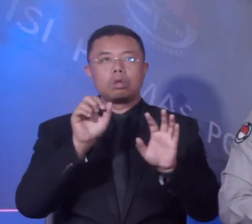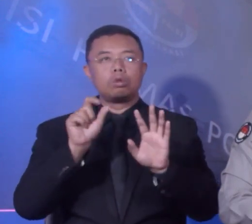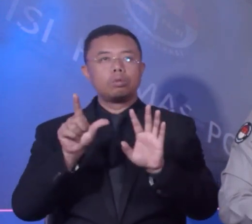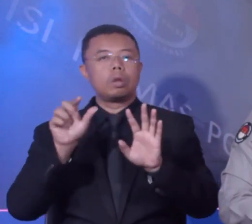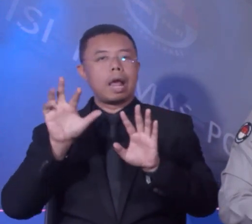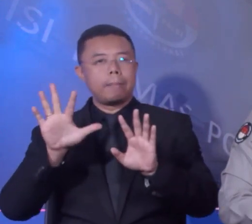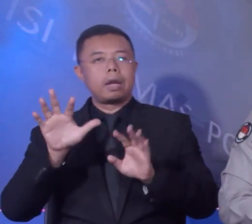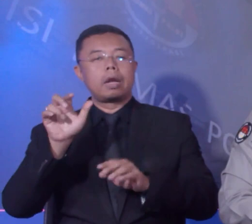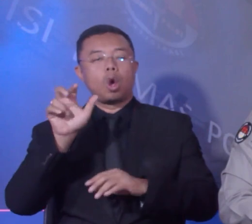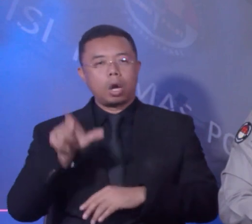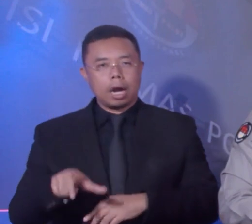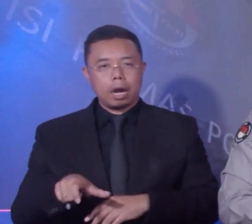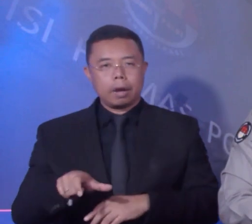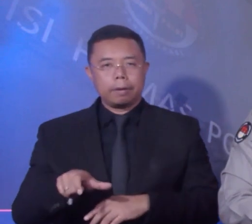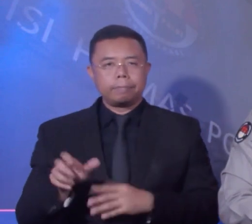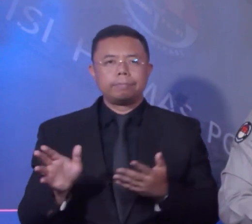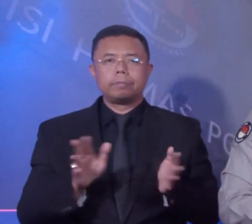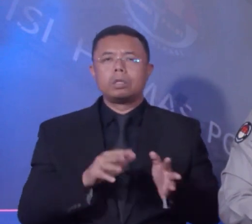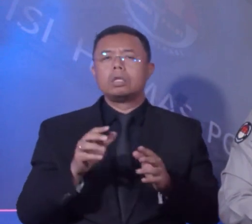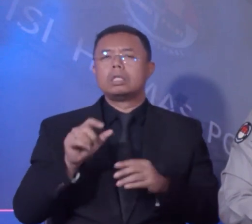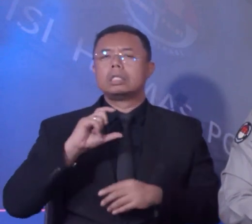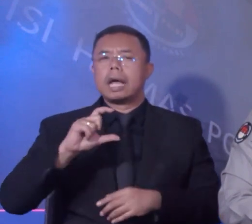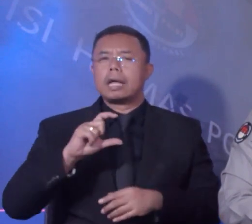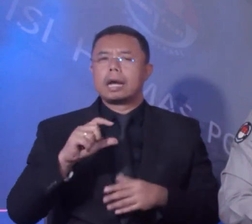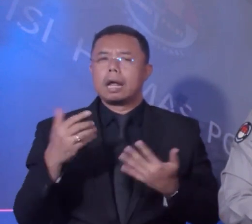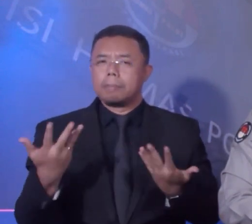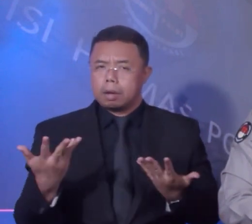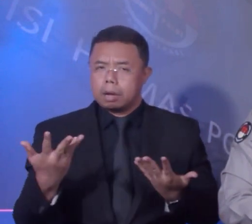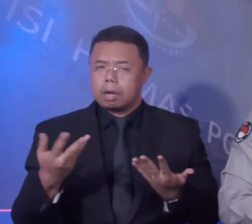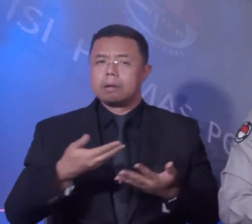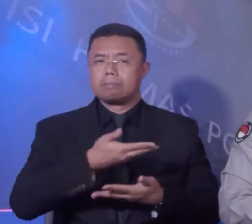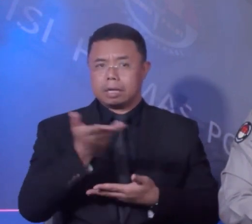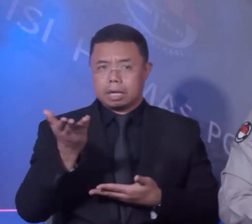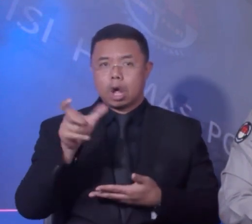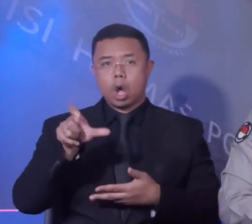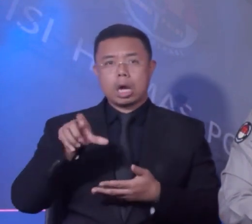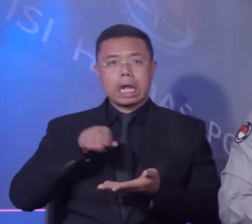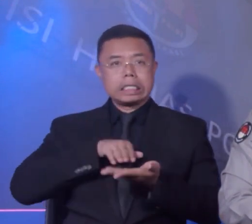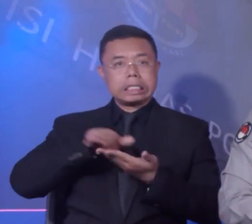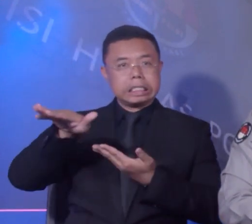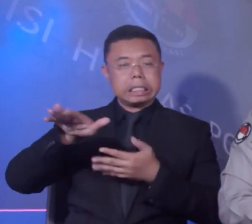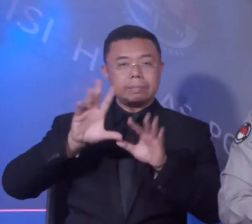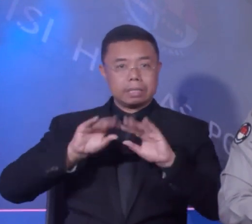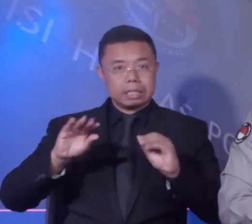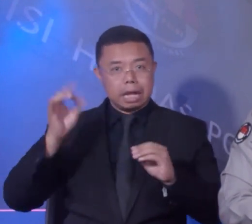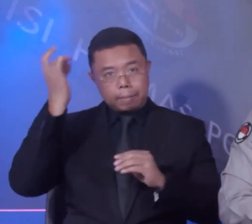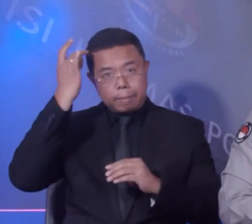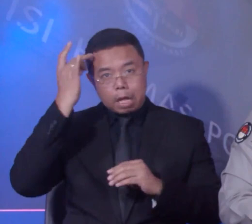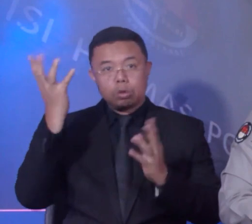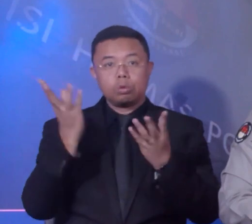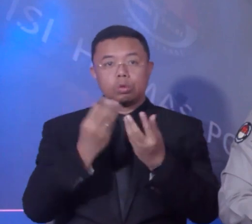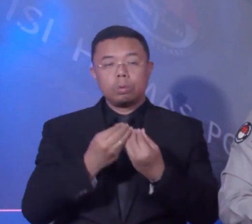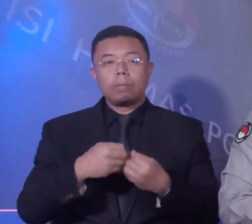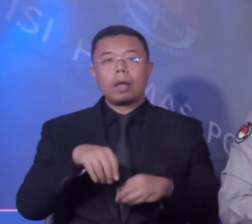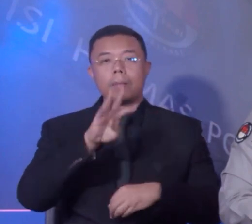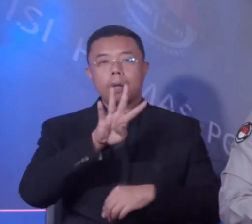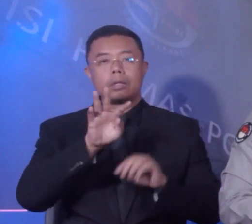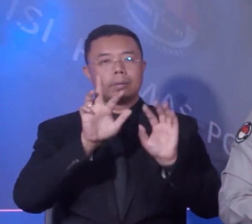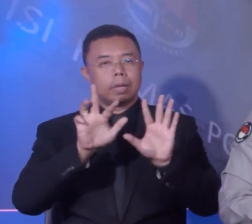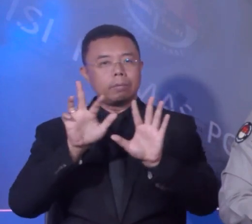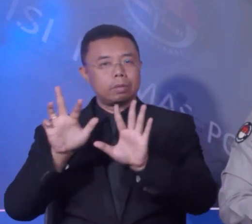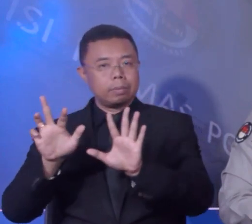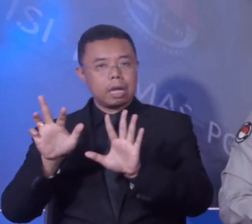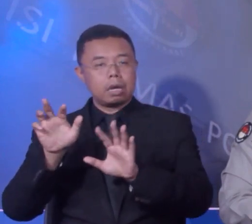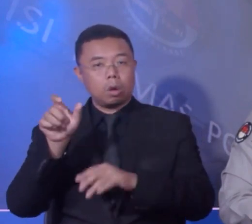878 orang modus yang dilakukan pekerja migran atau pembantu rumah tangga sebanyak 499